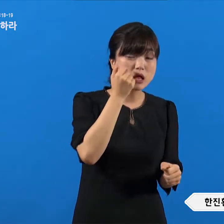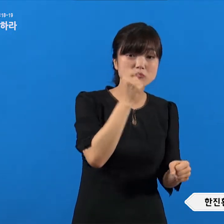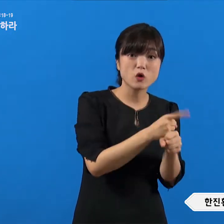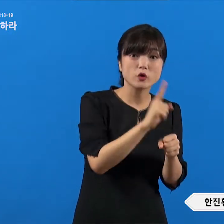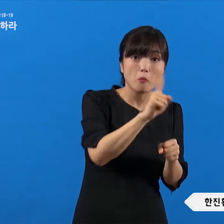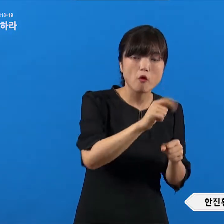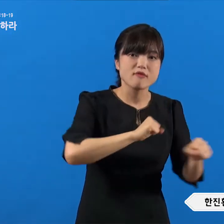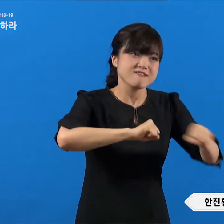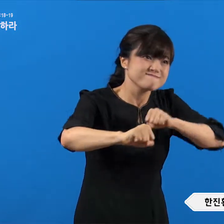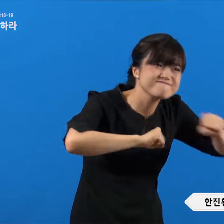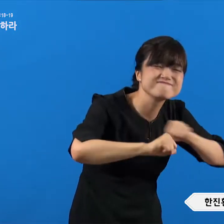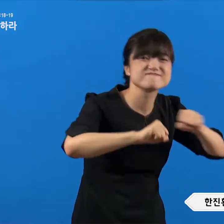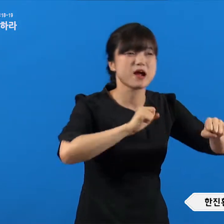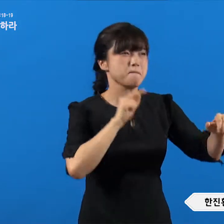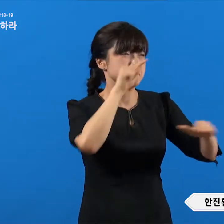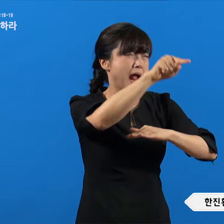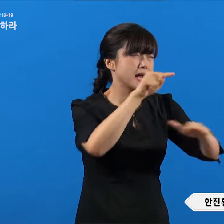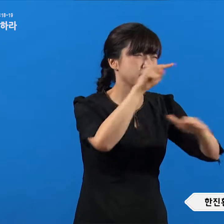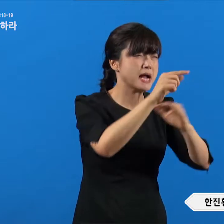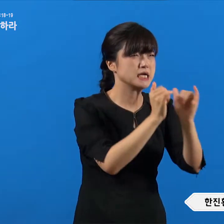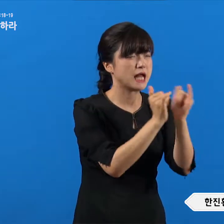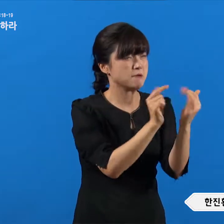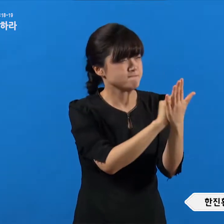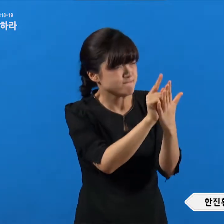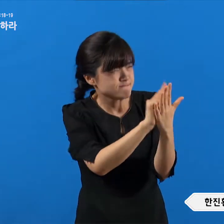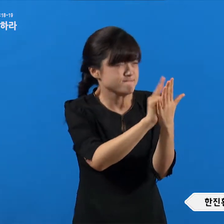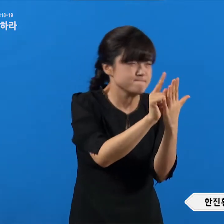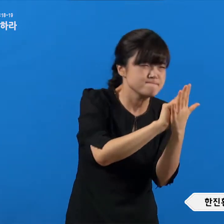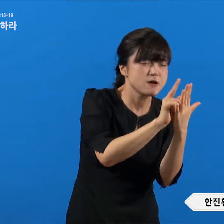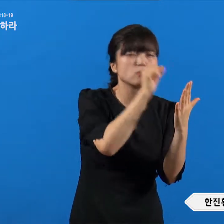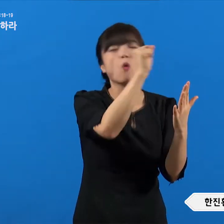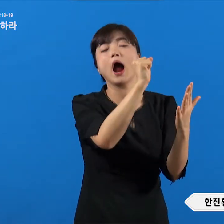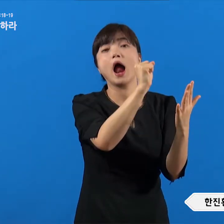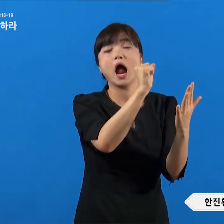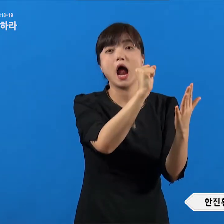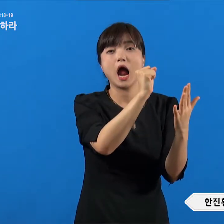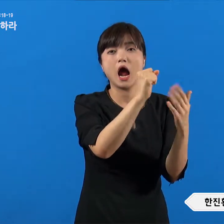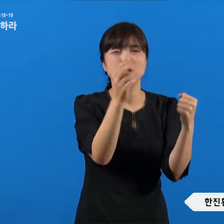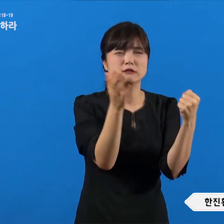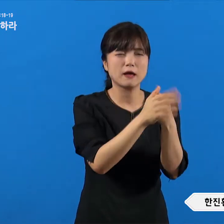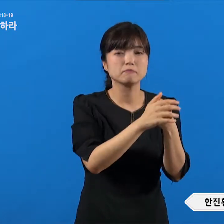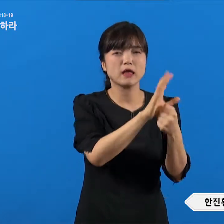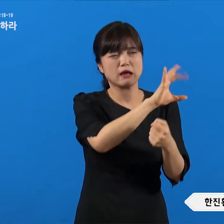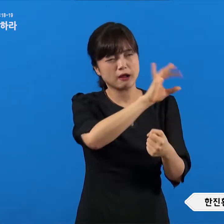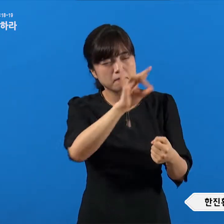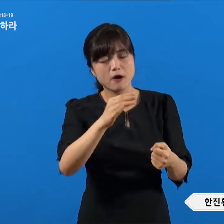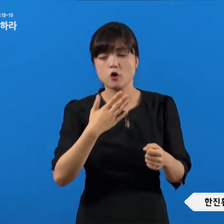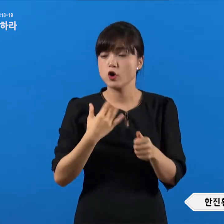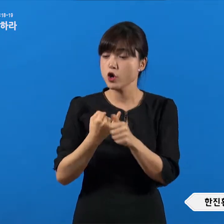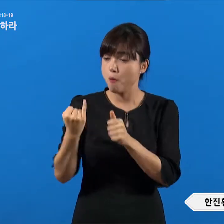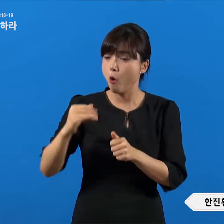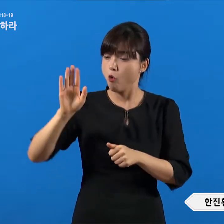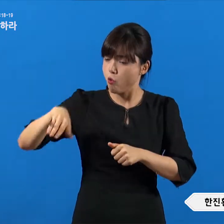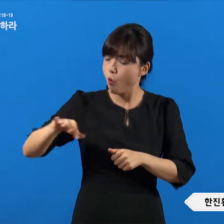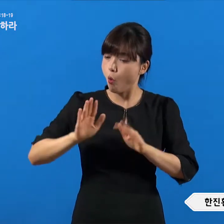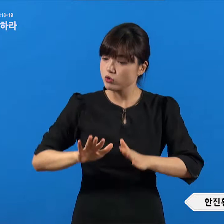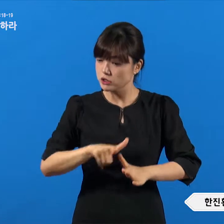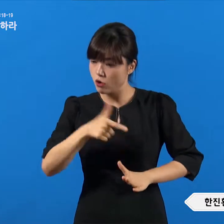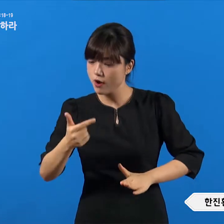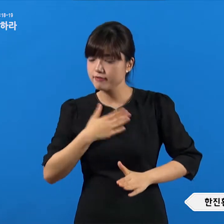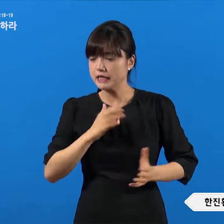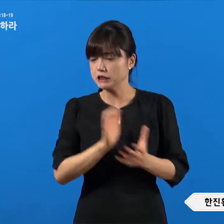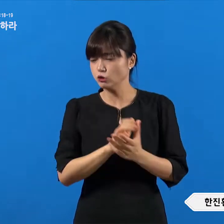목사님은 좀 외향적이라서 사람들하고 어울리는 것을 좋아합니다. 그래서 종종 여보 오늘 저녁에